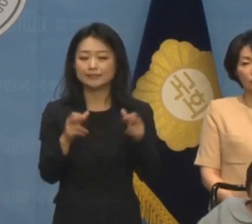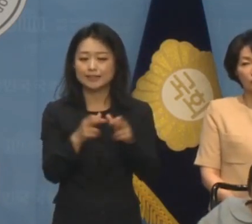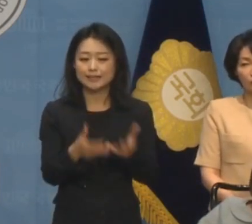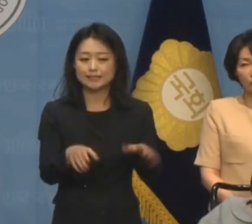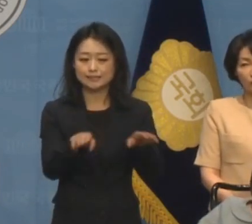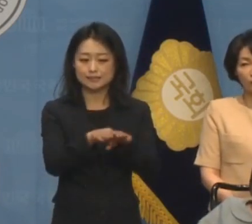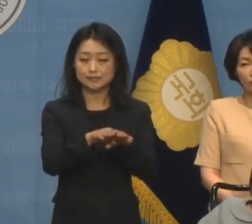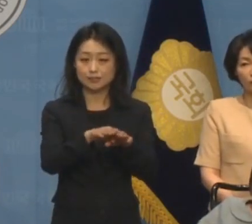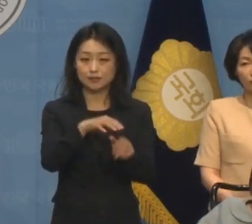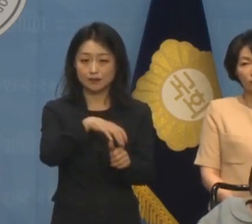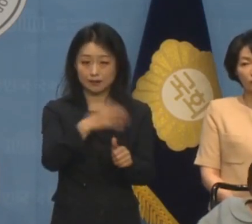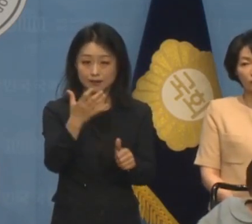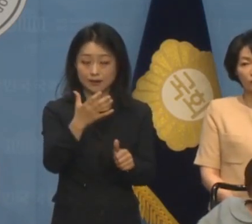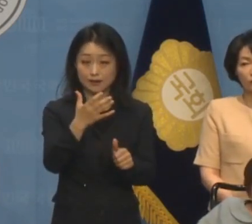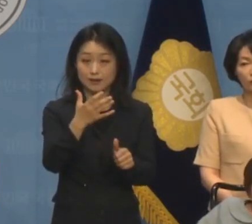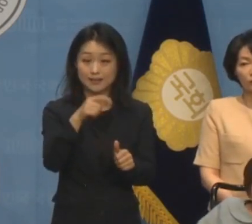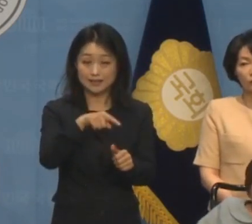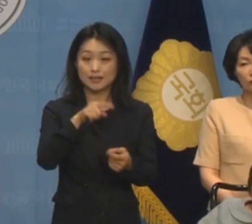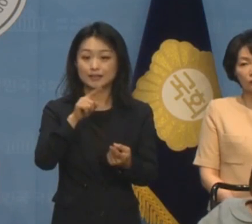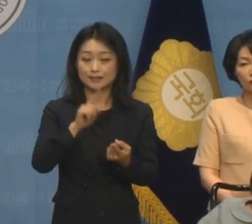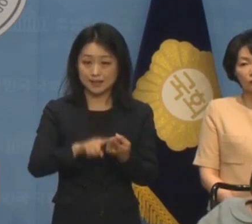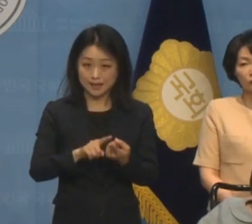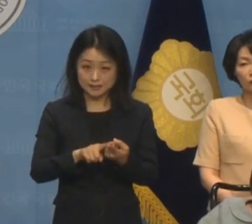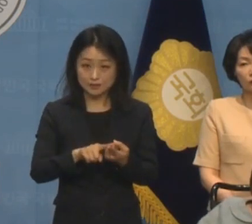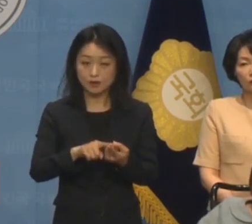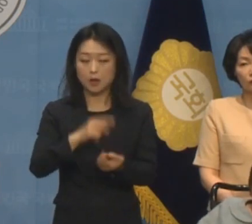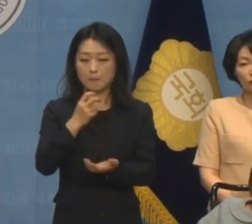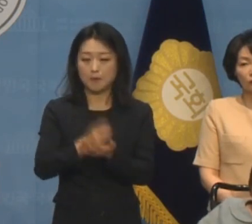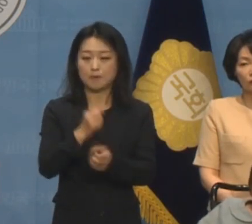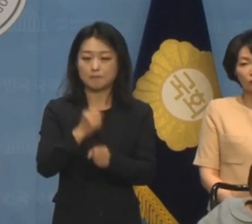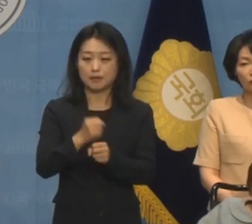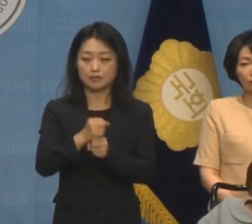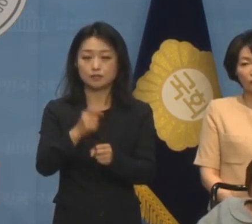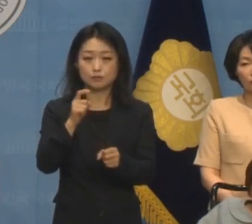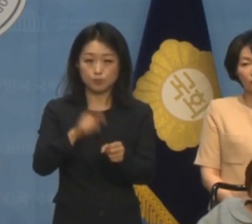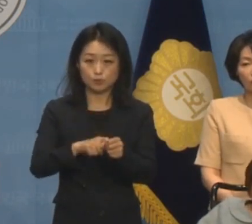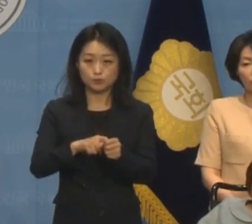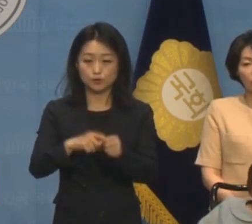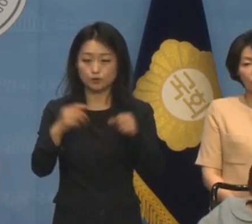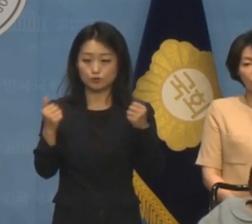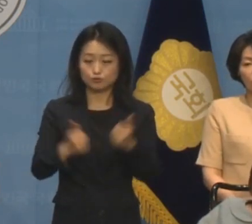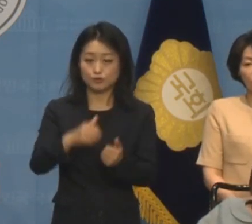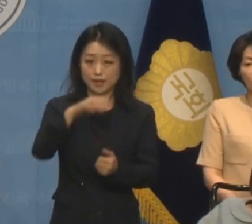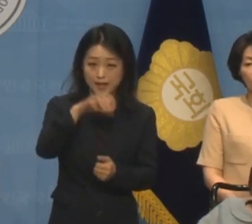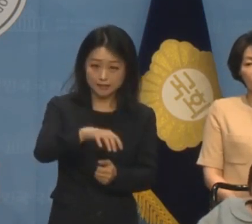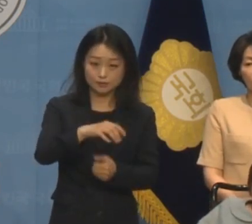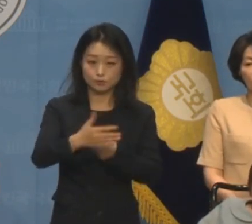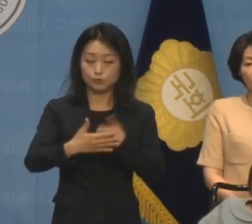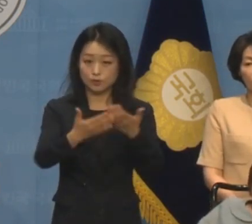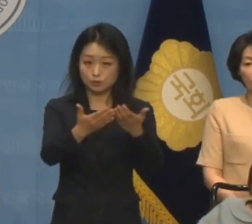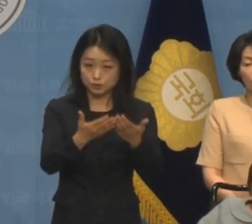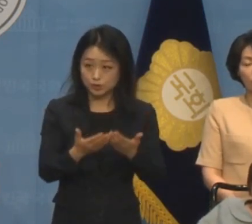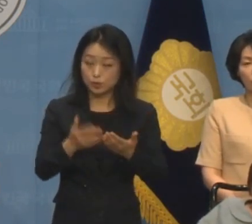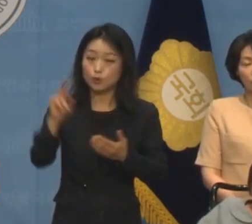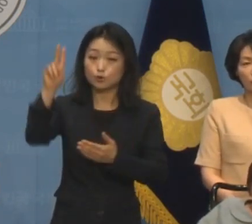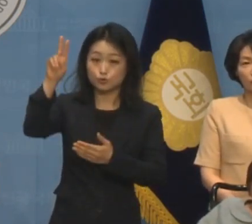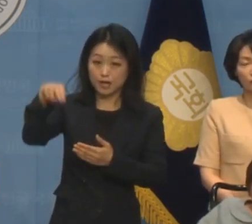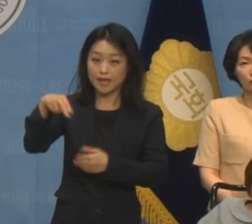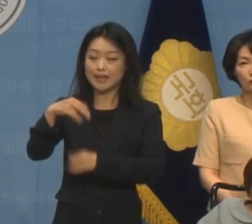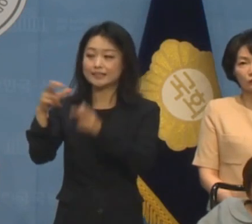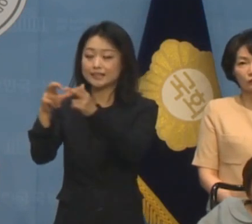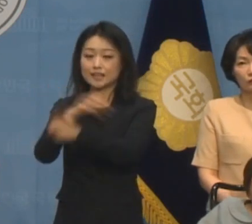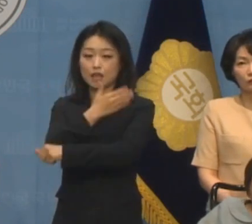지원 법이 제정되는 그날까지 저희는 끝까지 유엔에서 장애인